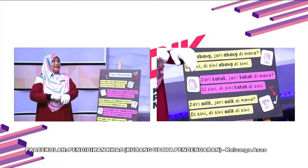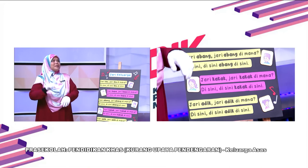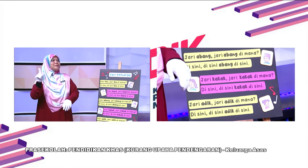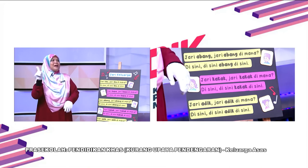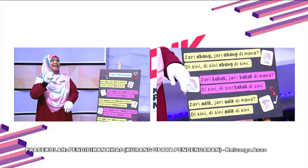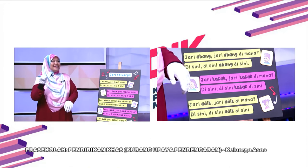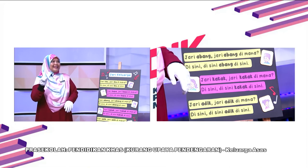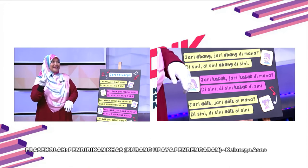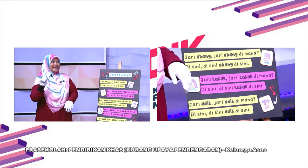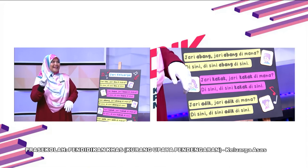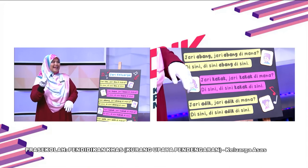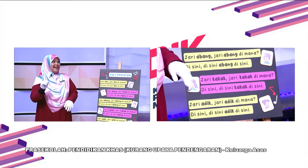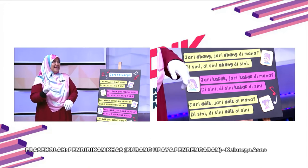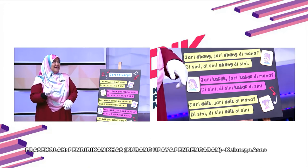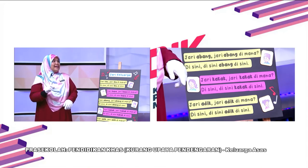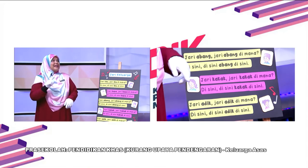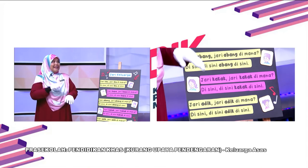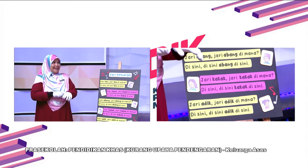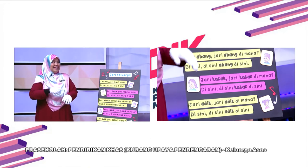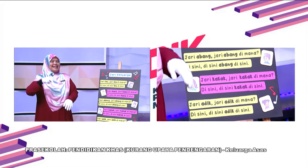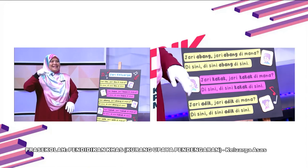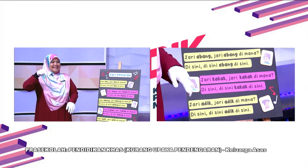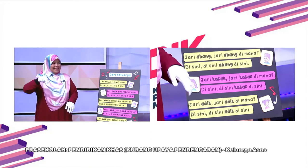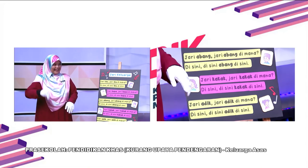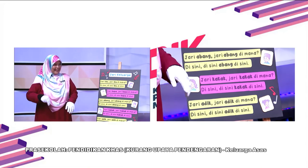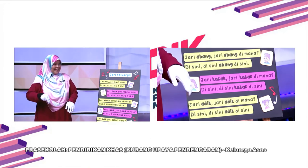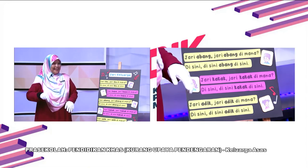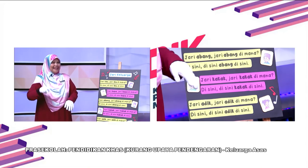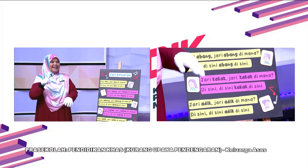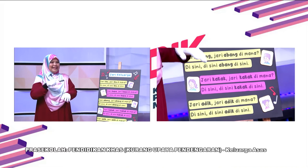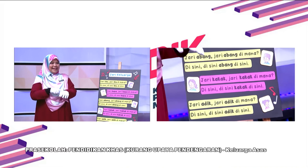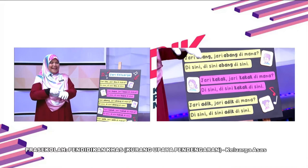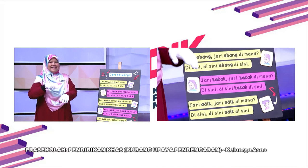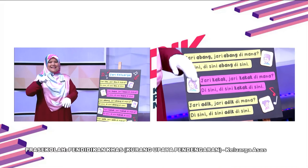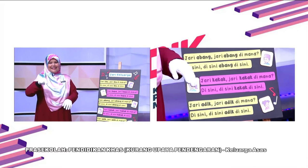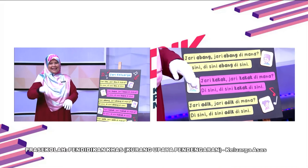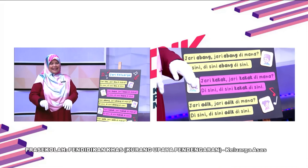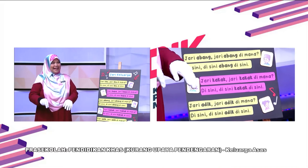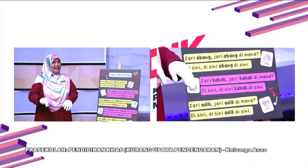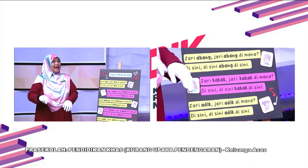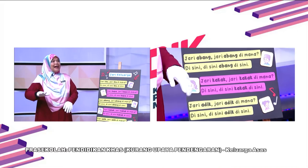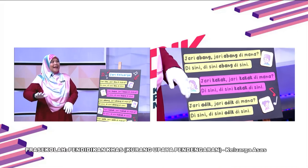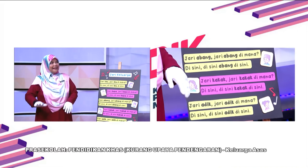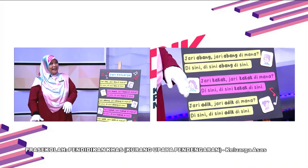mana ojek di sini disini Ade